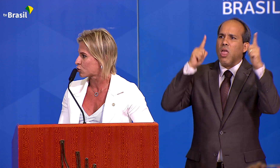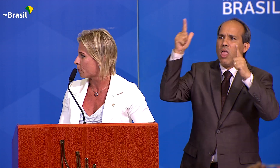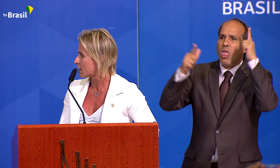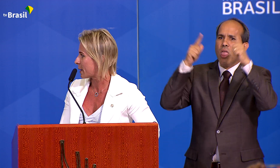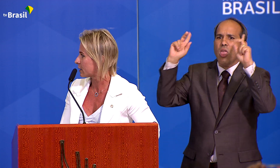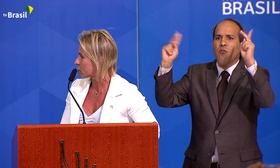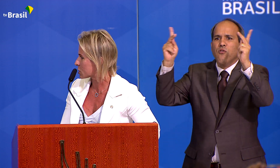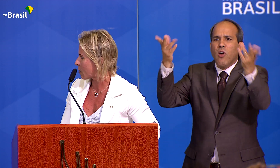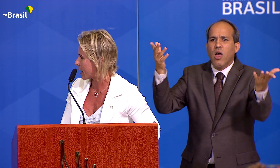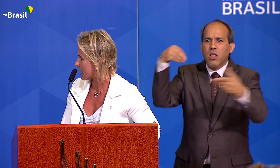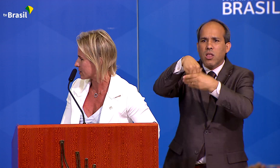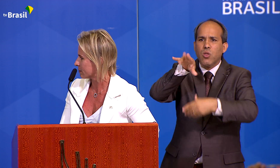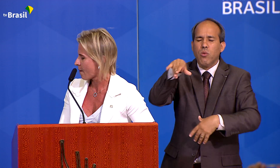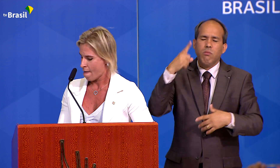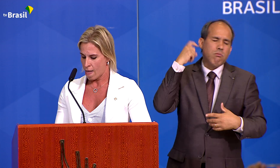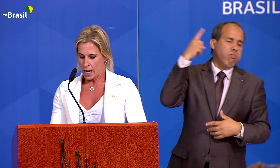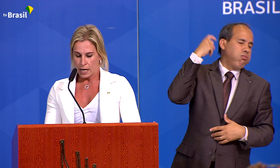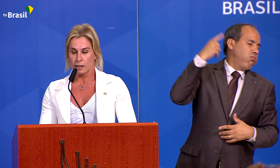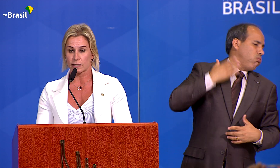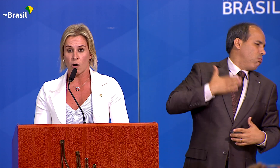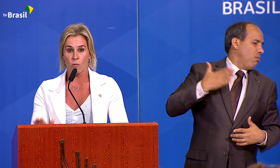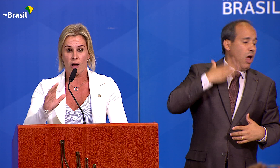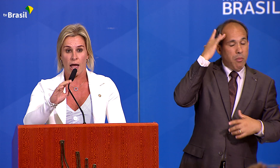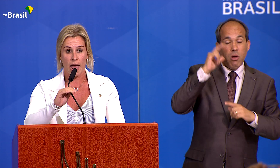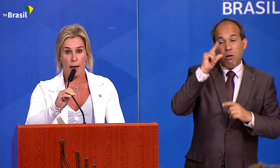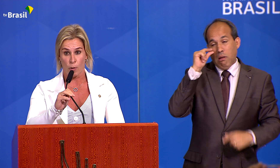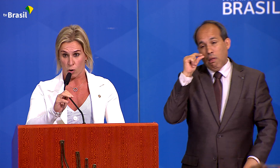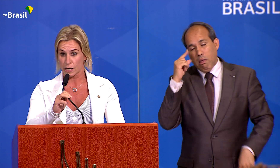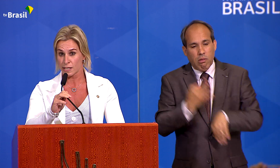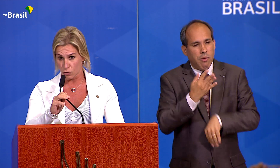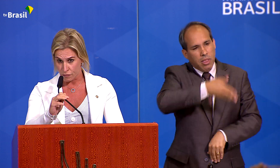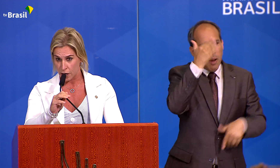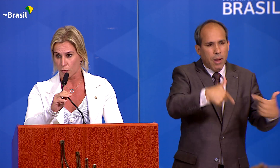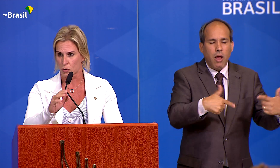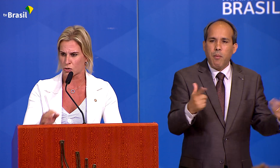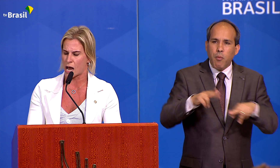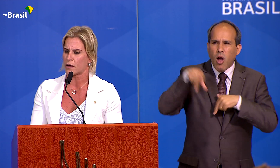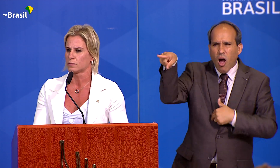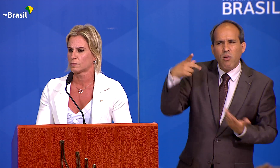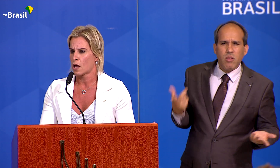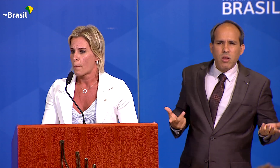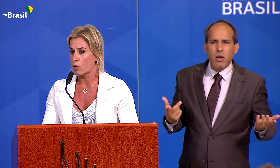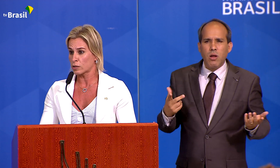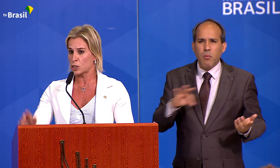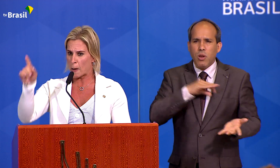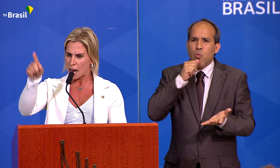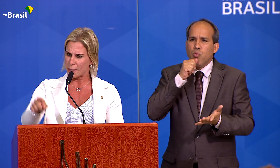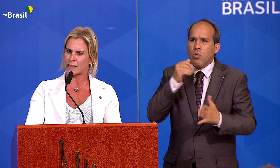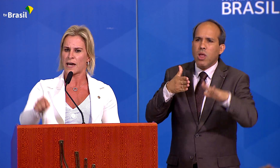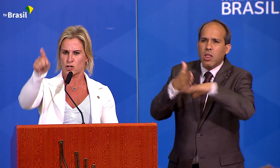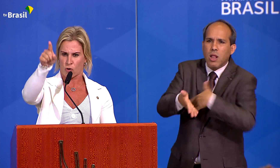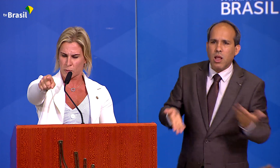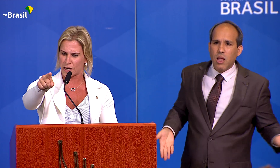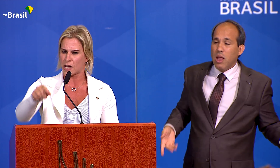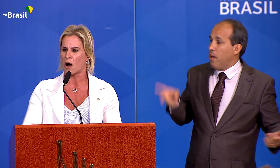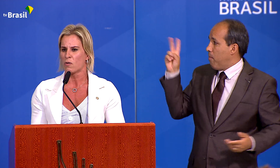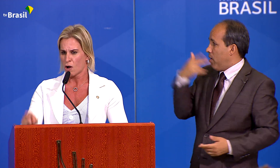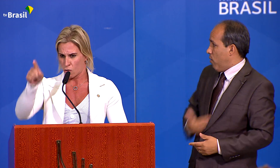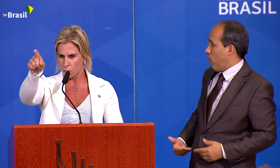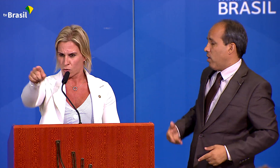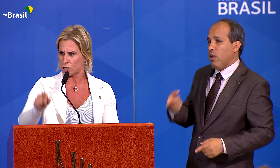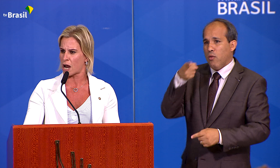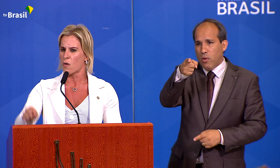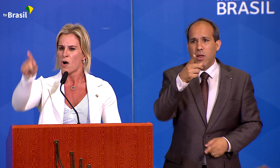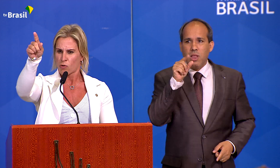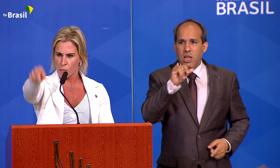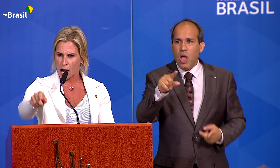levar o prato de comida para dentro da sua casa então é por conta desse governo bolsonaro por conta de parlamentares como